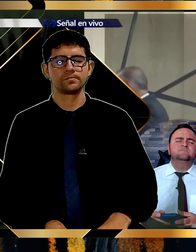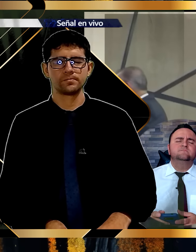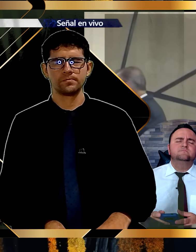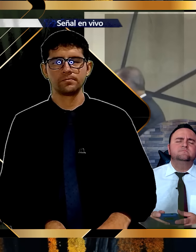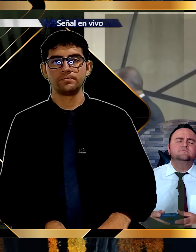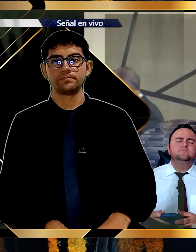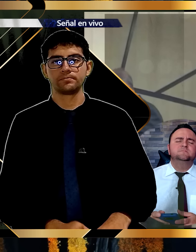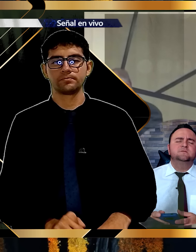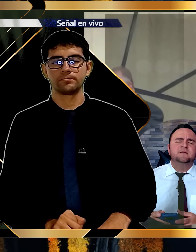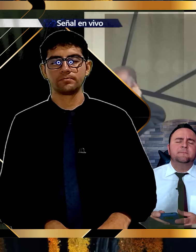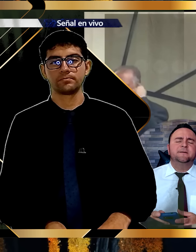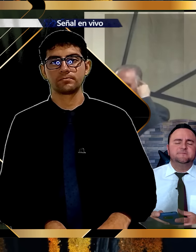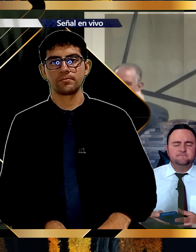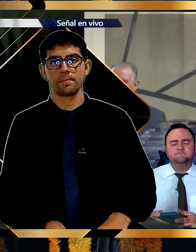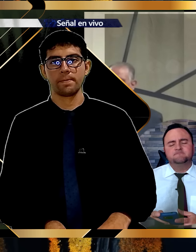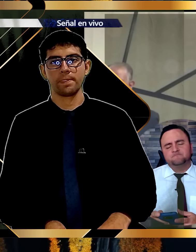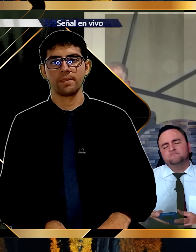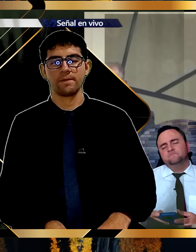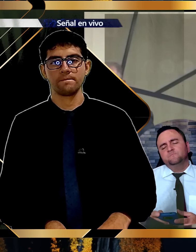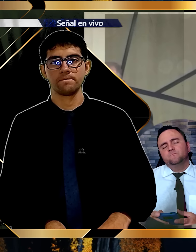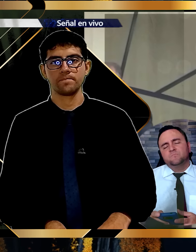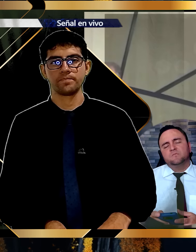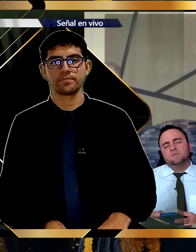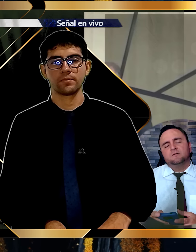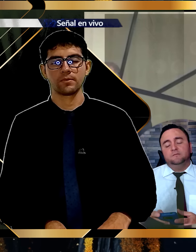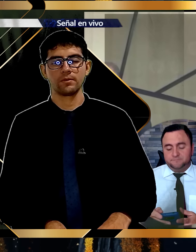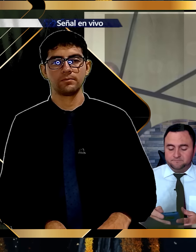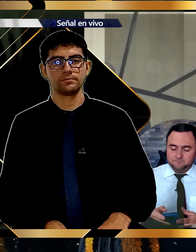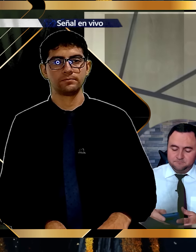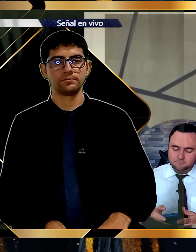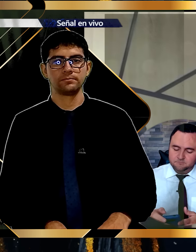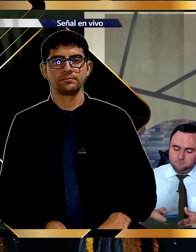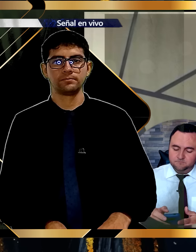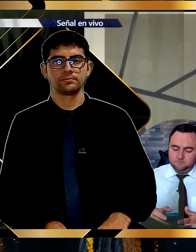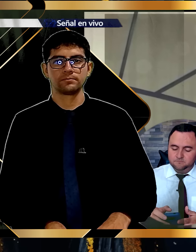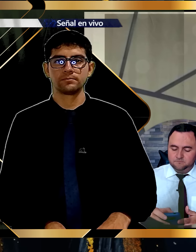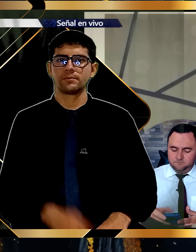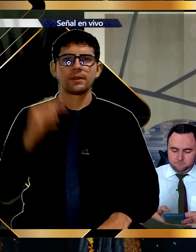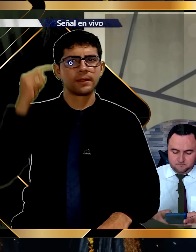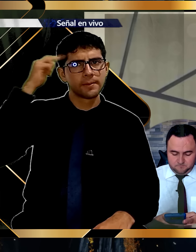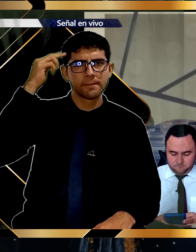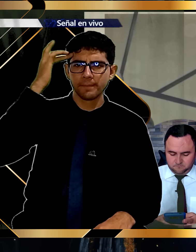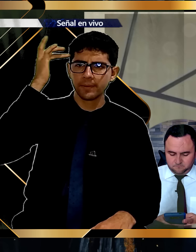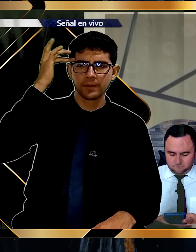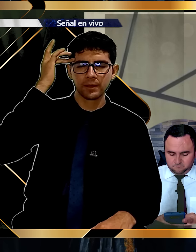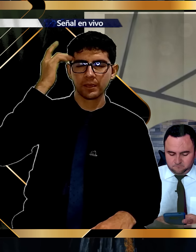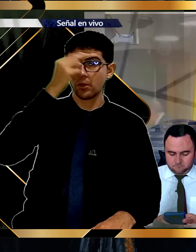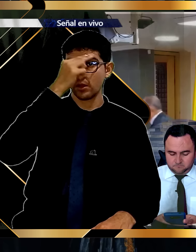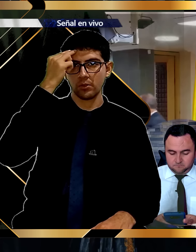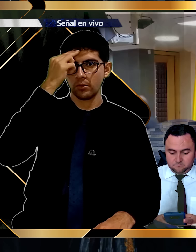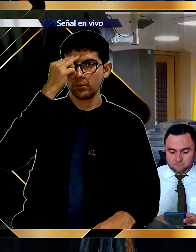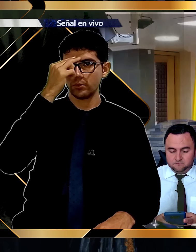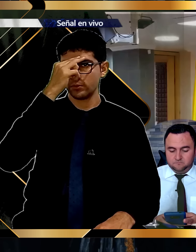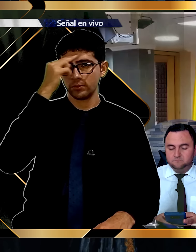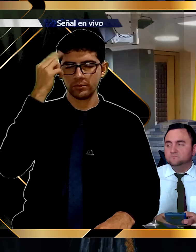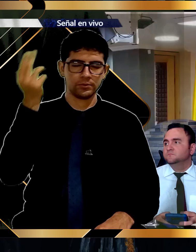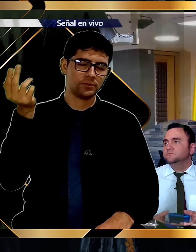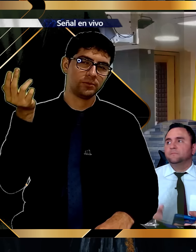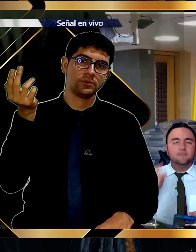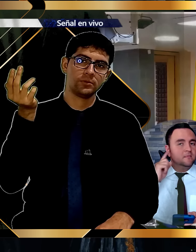idea católica no se nos quiere salir de la cabeza. Entonces, esa idea de que siempre estamos sucios,